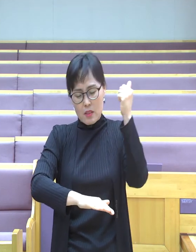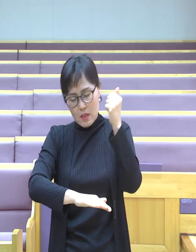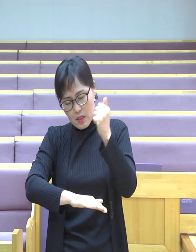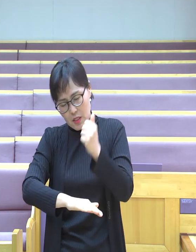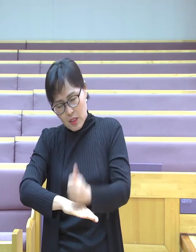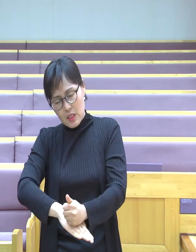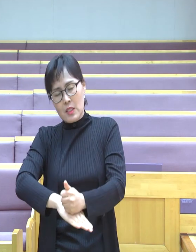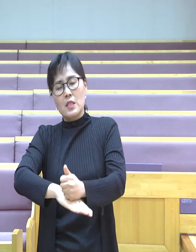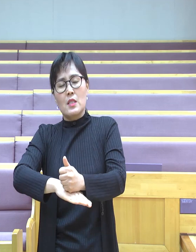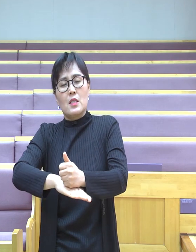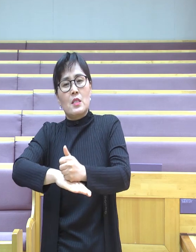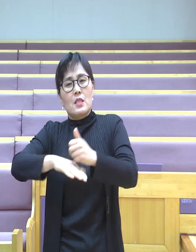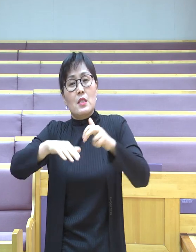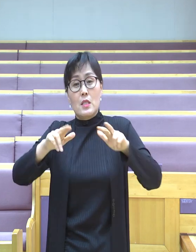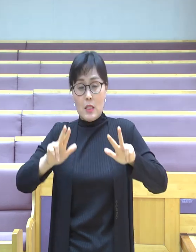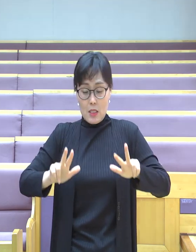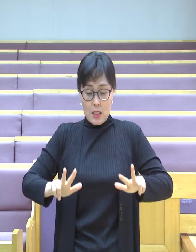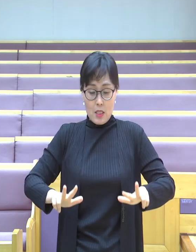박히셨으니